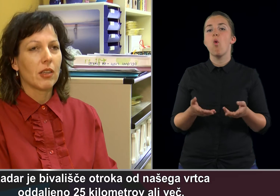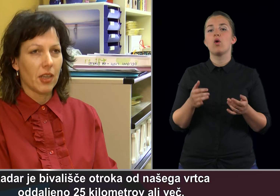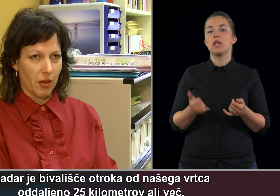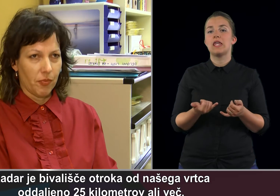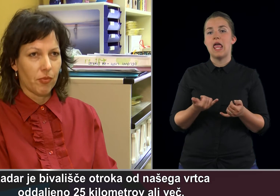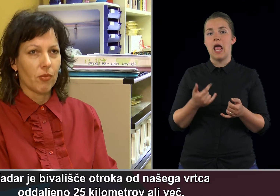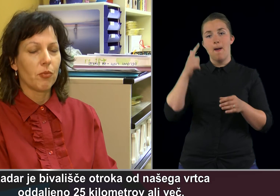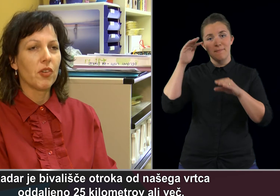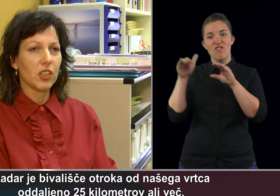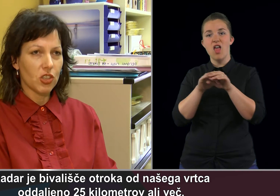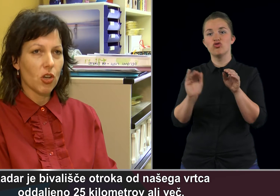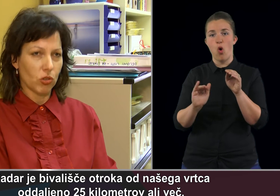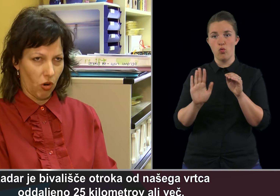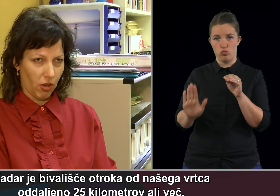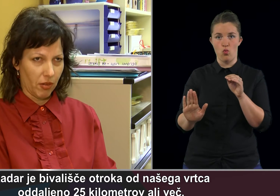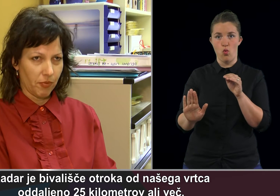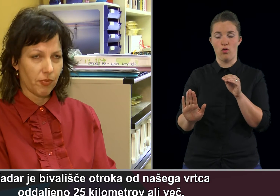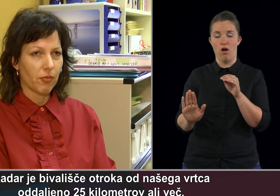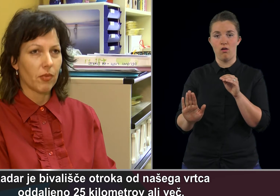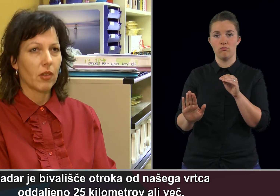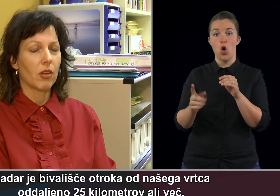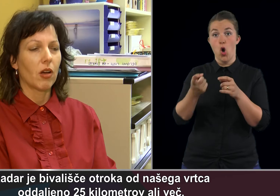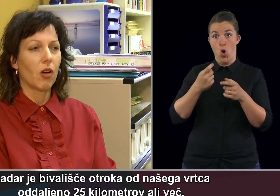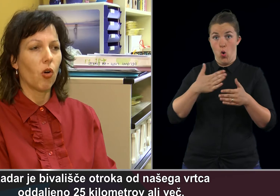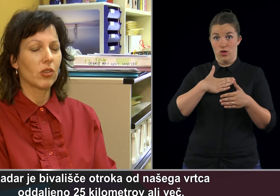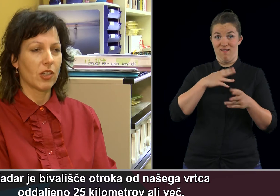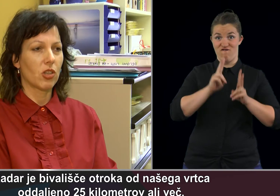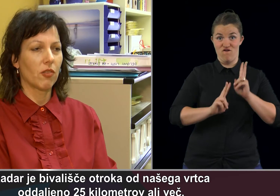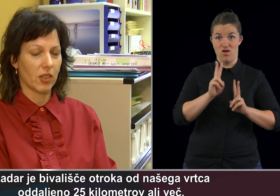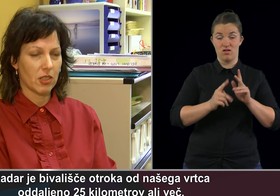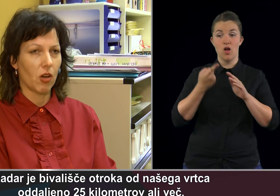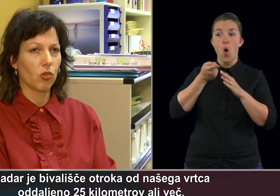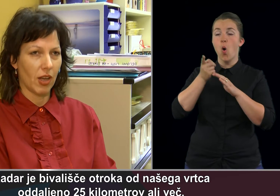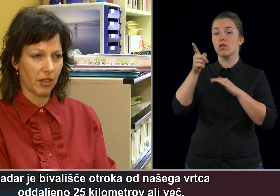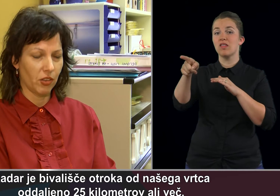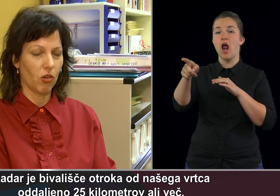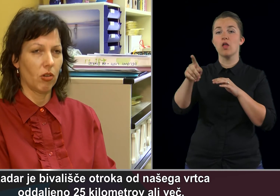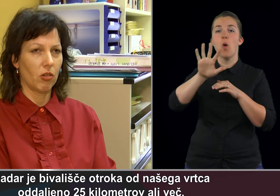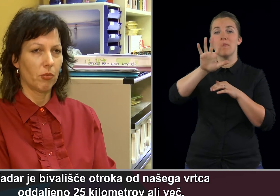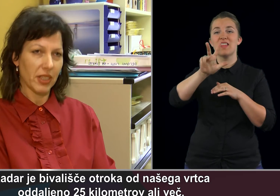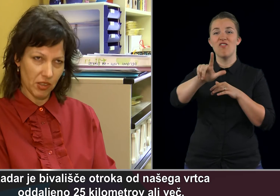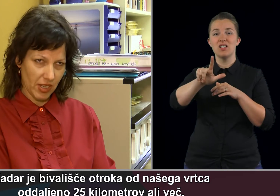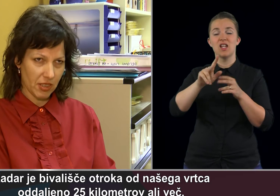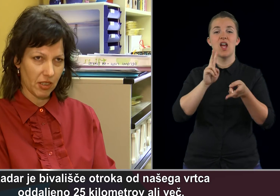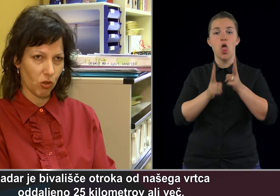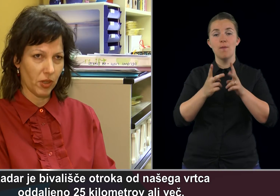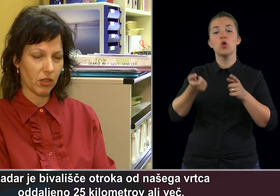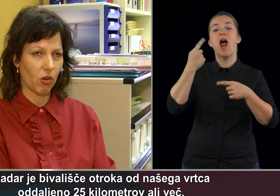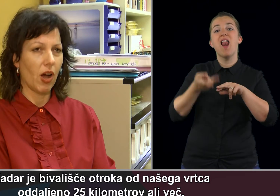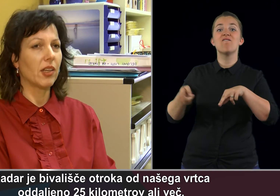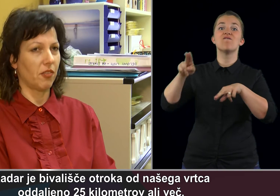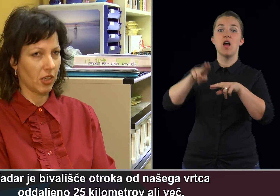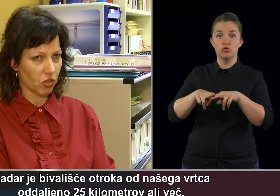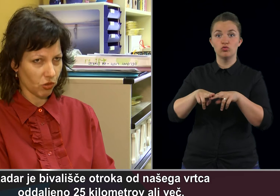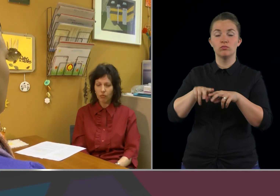Kadar je bivališče otroka od našega vrtca oddaljeno 25